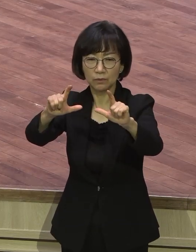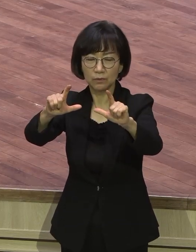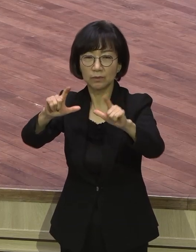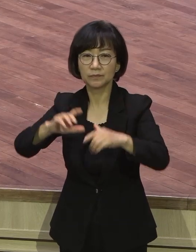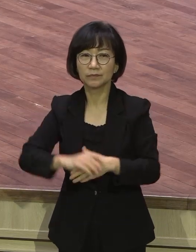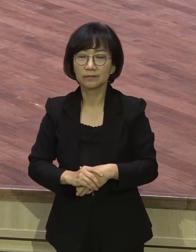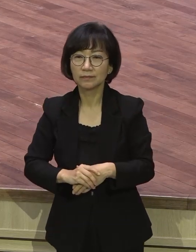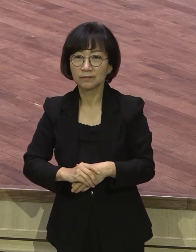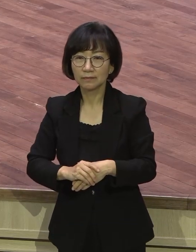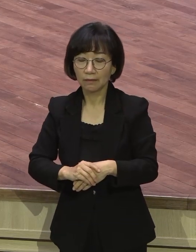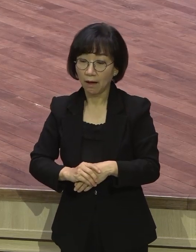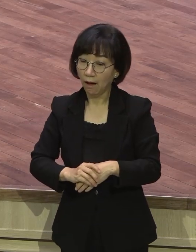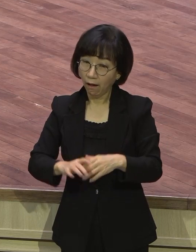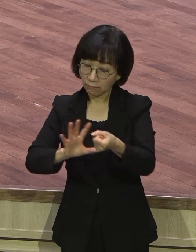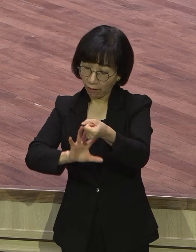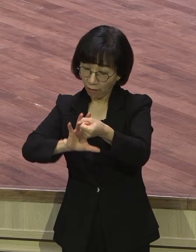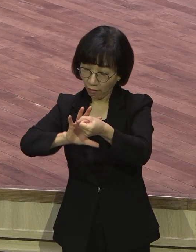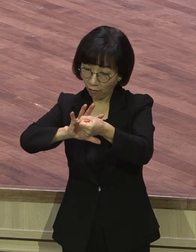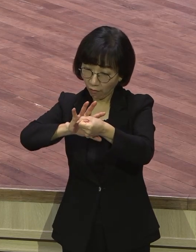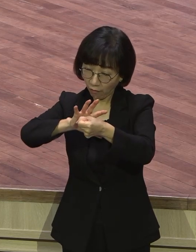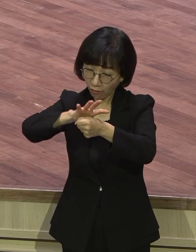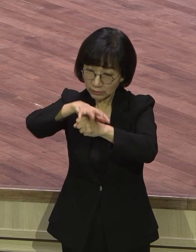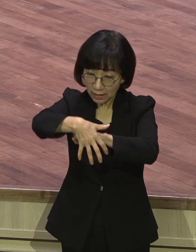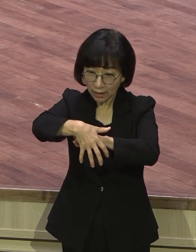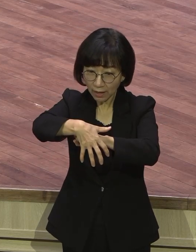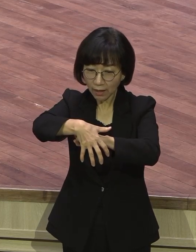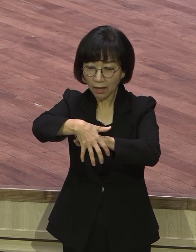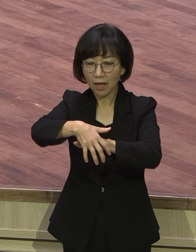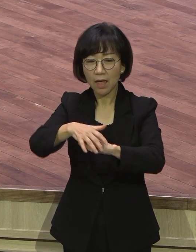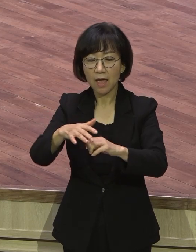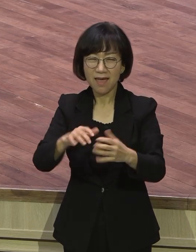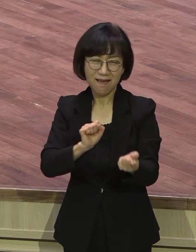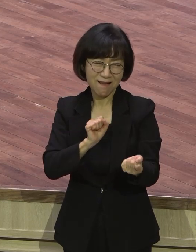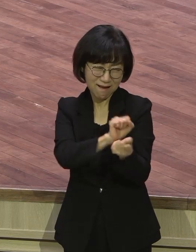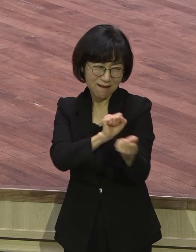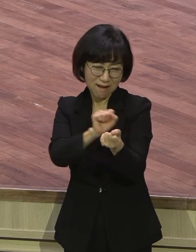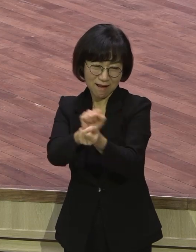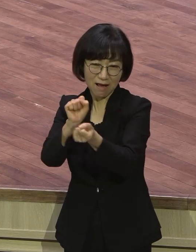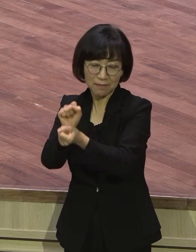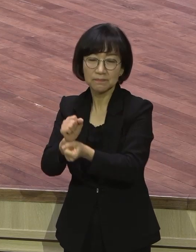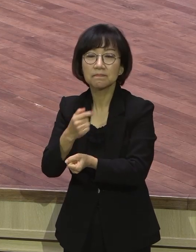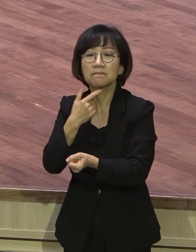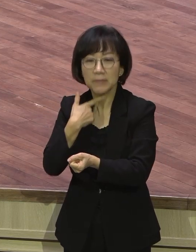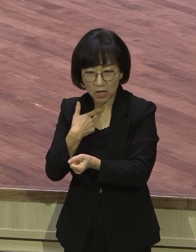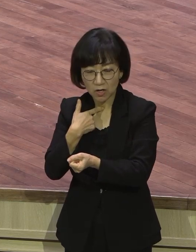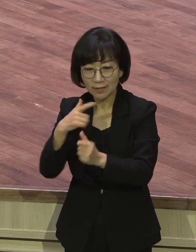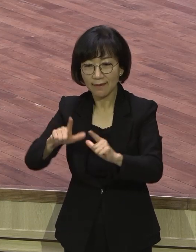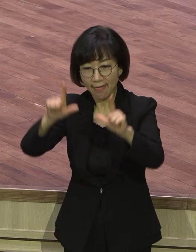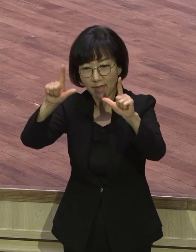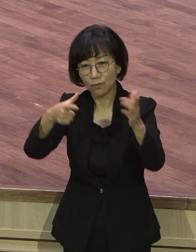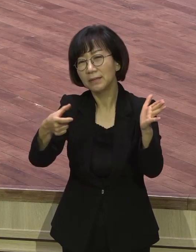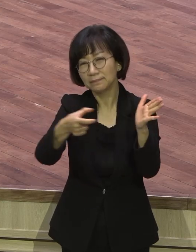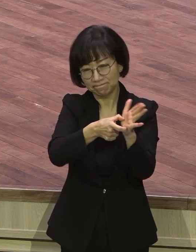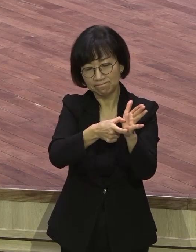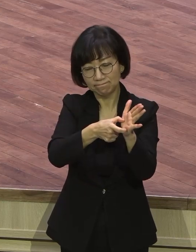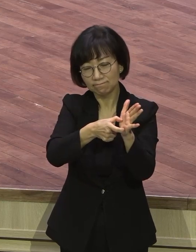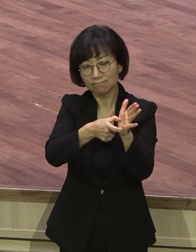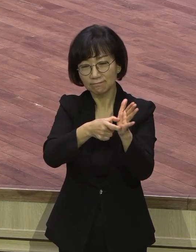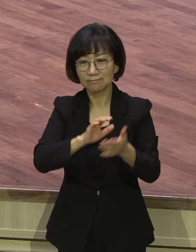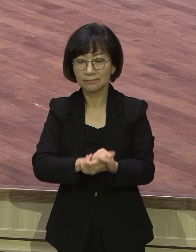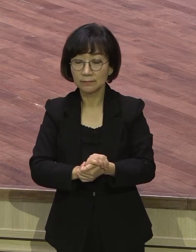세계적 감염병이 대용했던 해다. 그런 말이 지금 잘